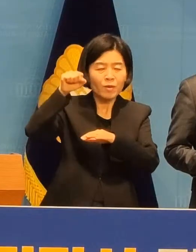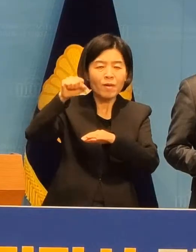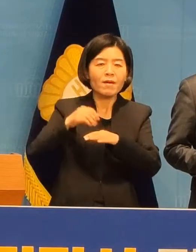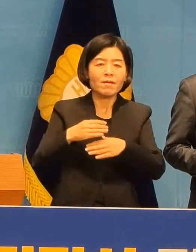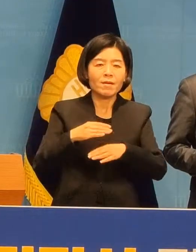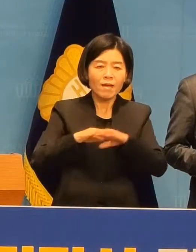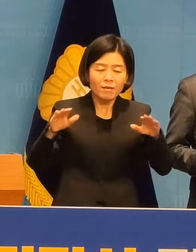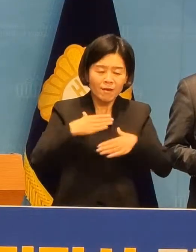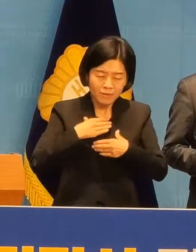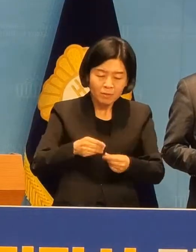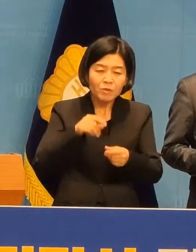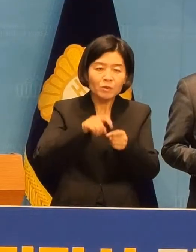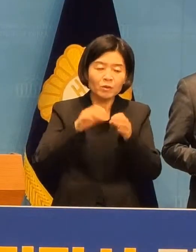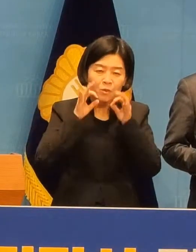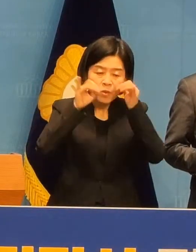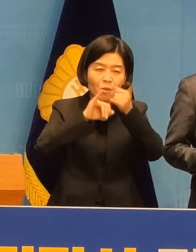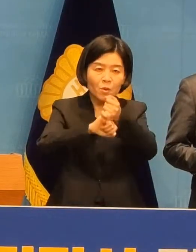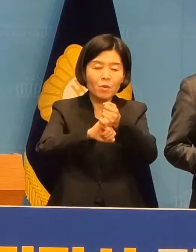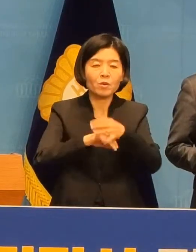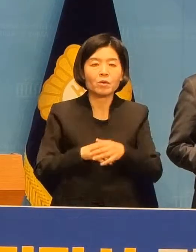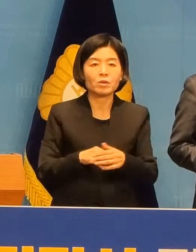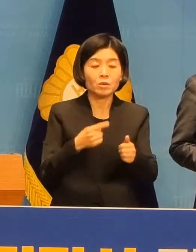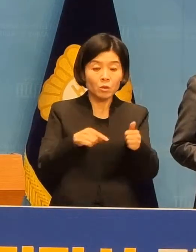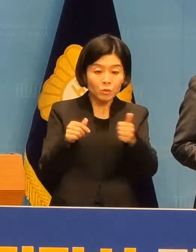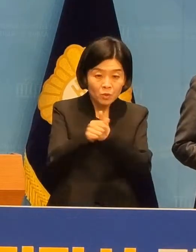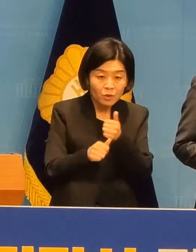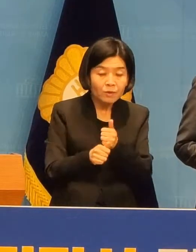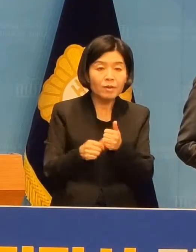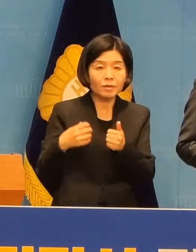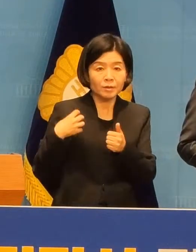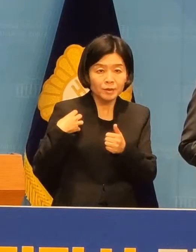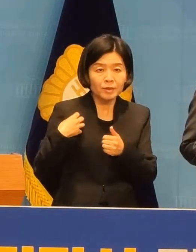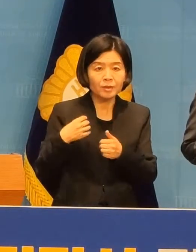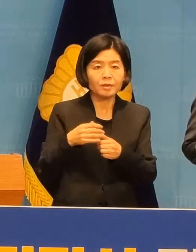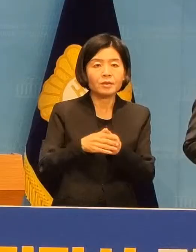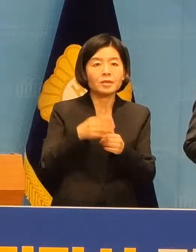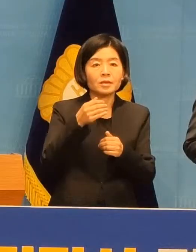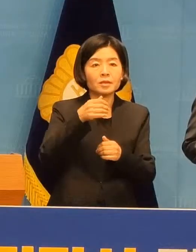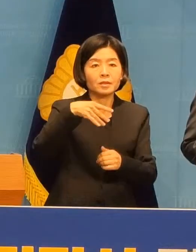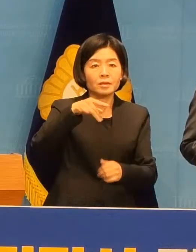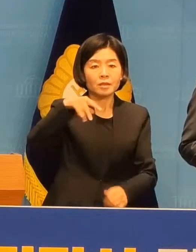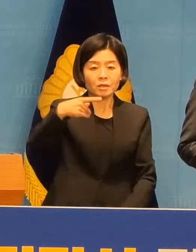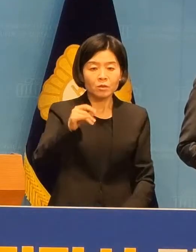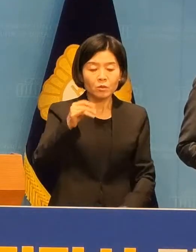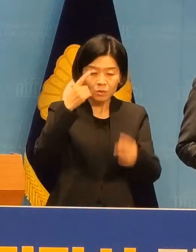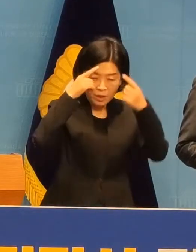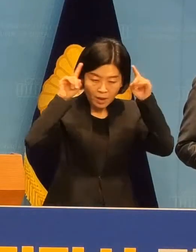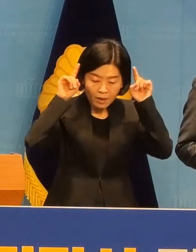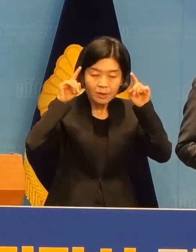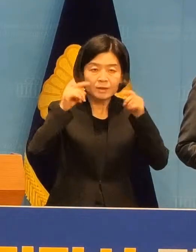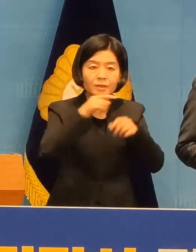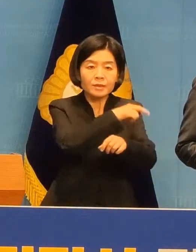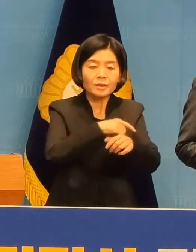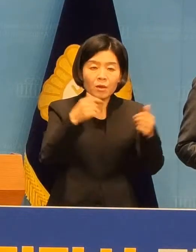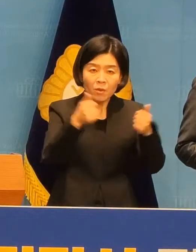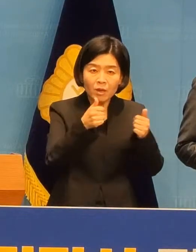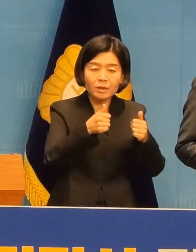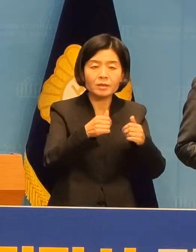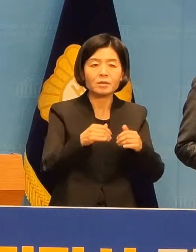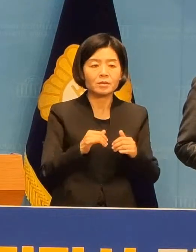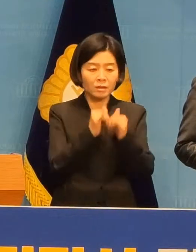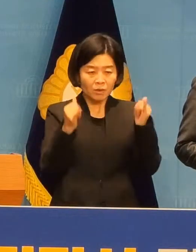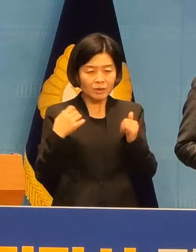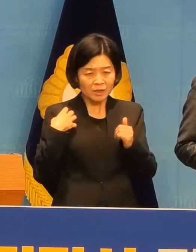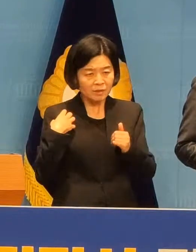다하겠습니다. 국회 교육위원회 국정감사에서는 세종대학교 이사회의 사회적 책임 방기와 구조적 비리